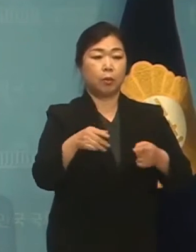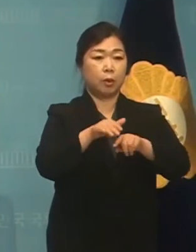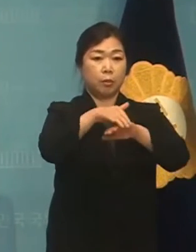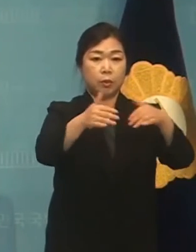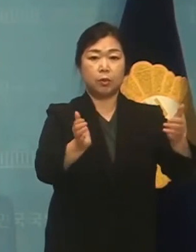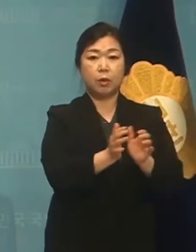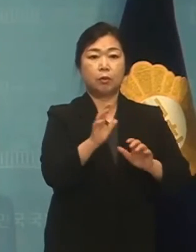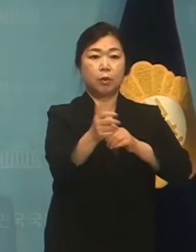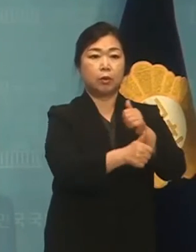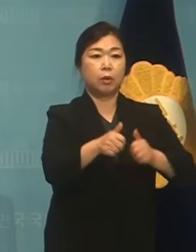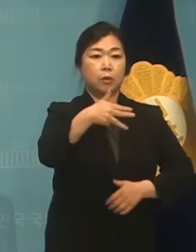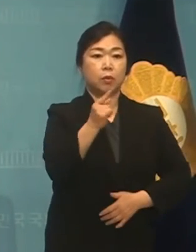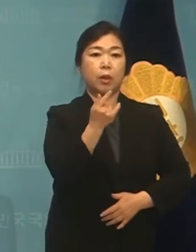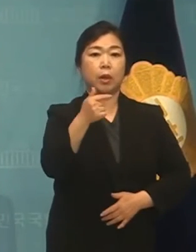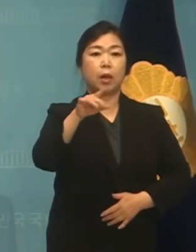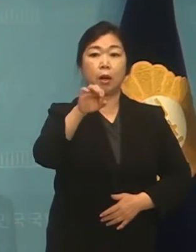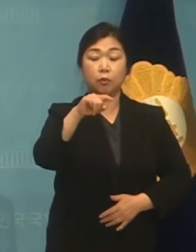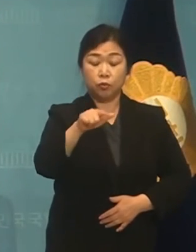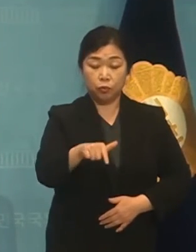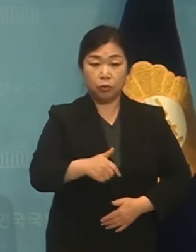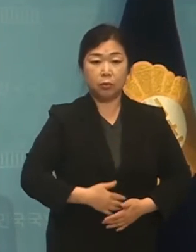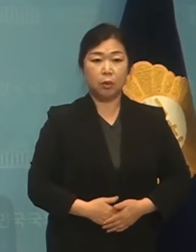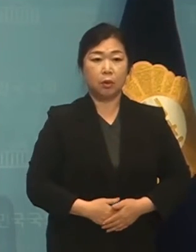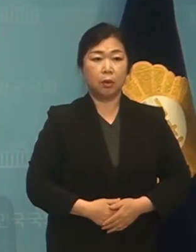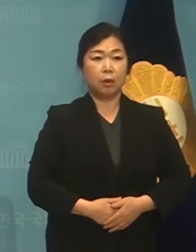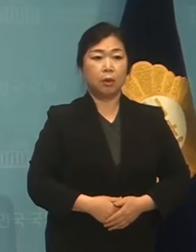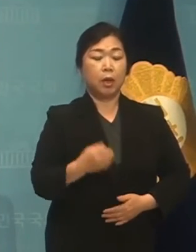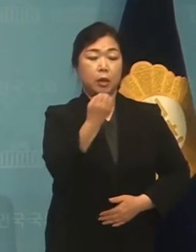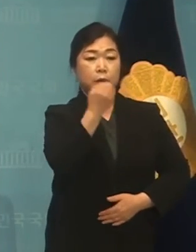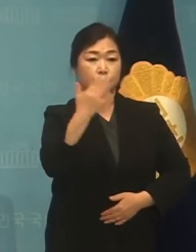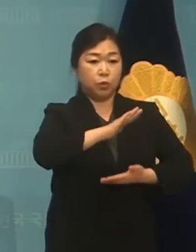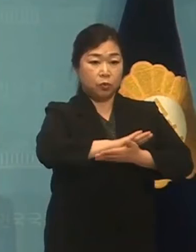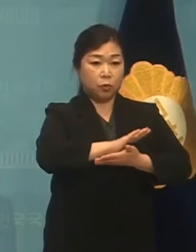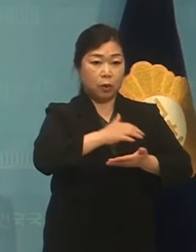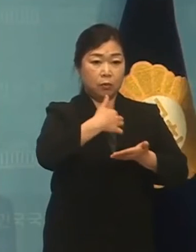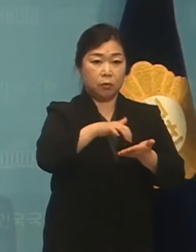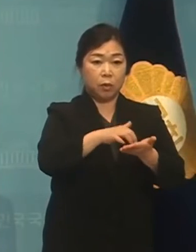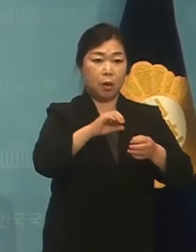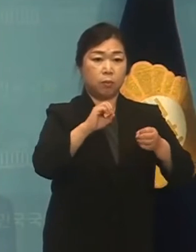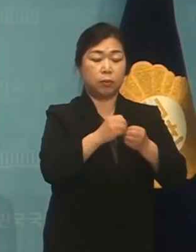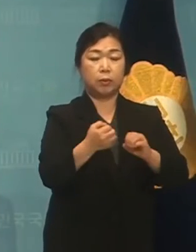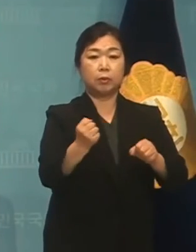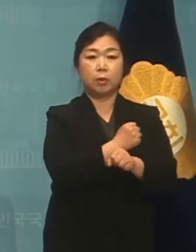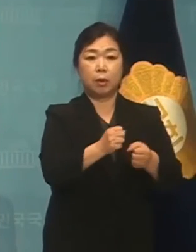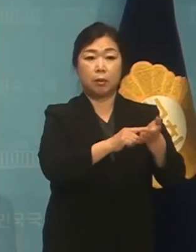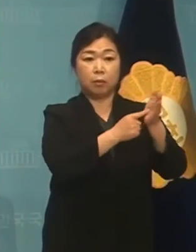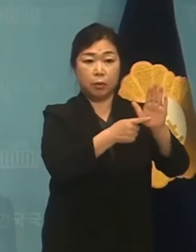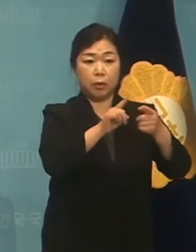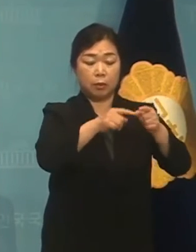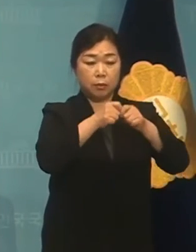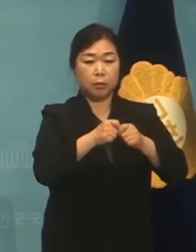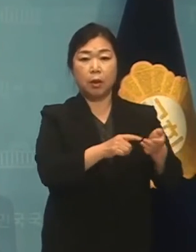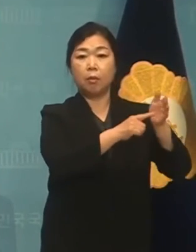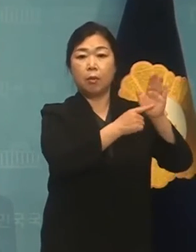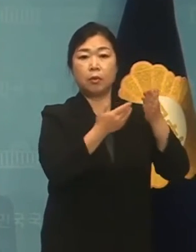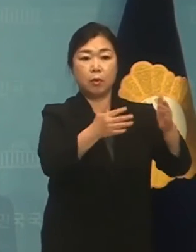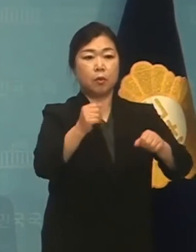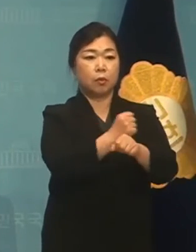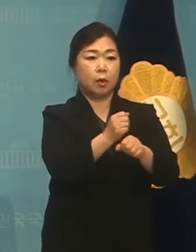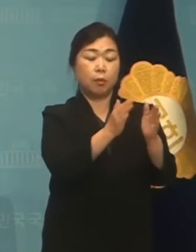더불어민주당 국회의원 최강욱은 이러한 신문 유가부수 조작 사건의 진상을 낱낱이 밝히고